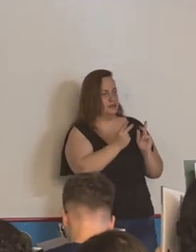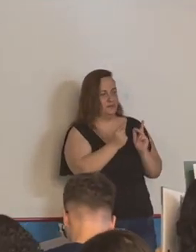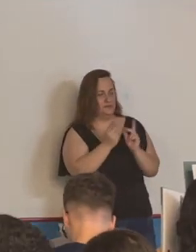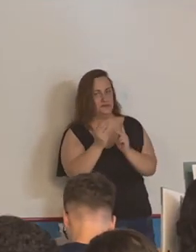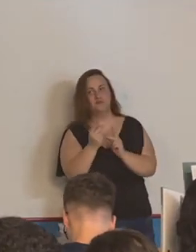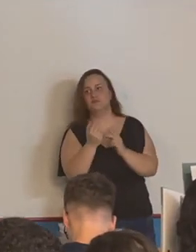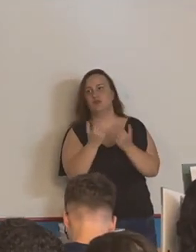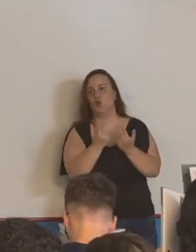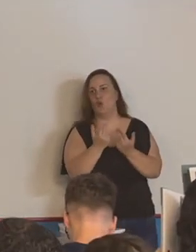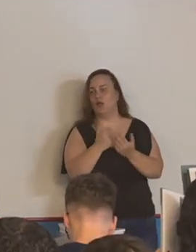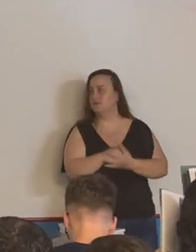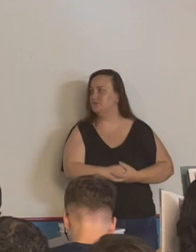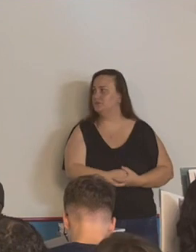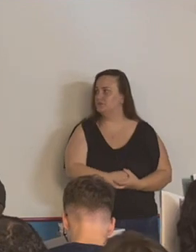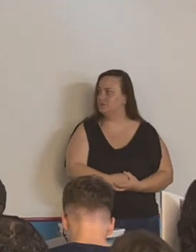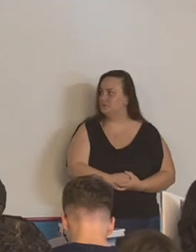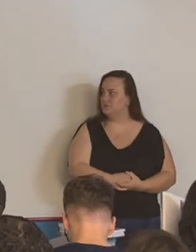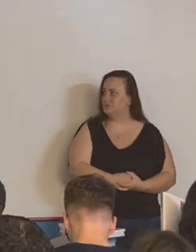né?